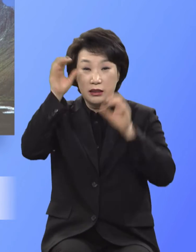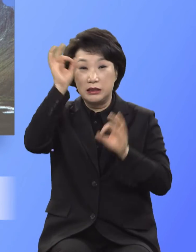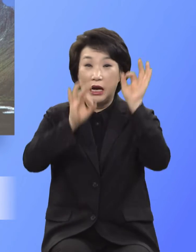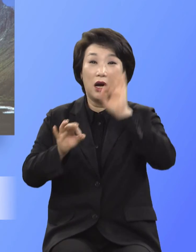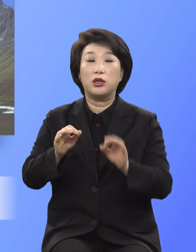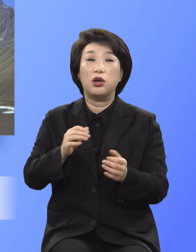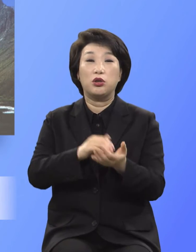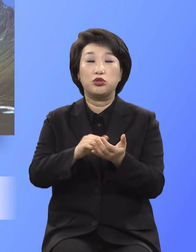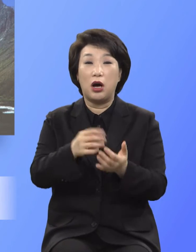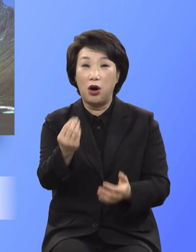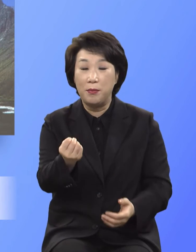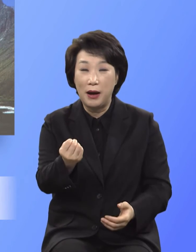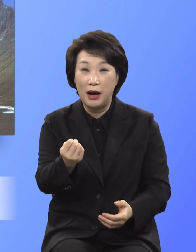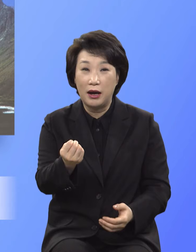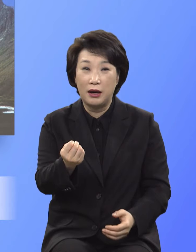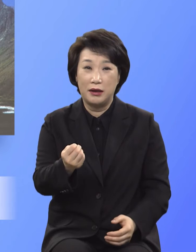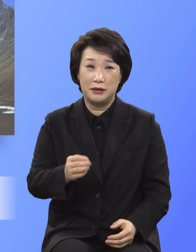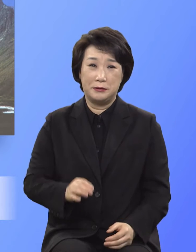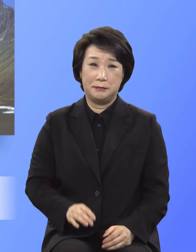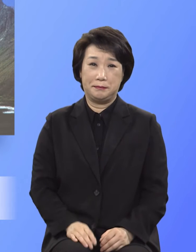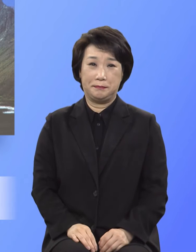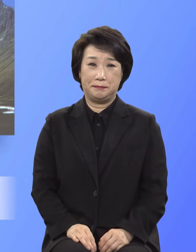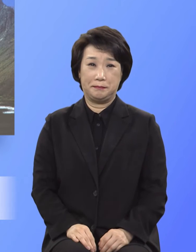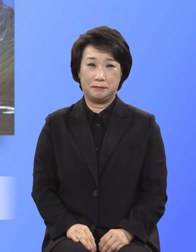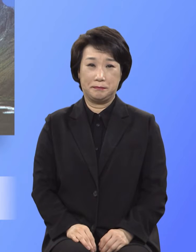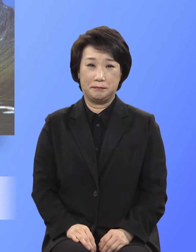얼마나 찾아서 헤맸습니까?